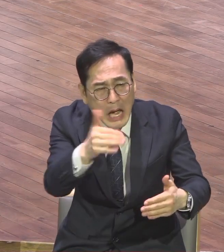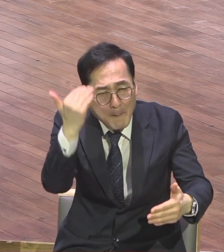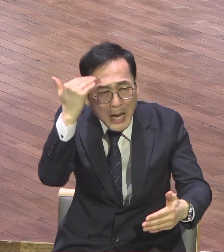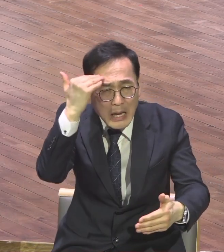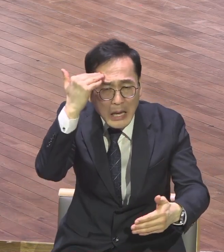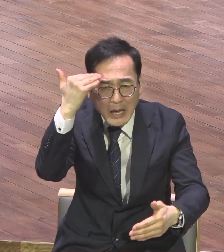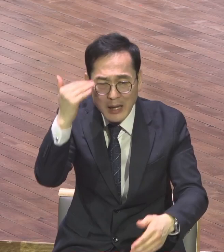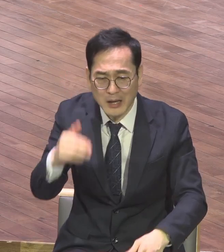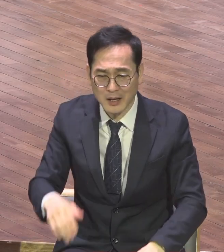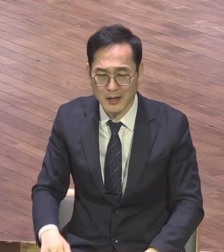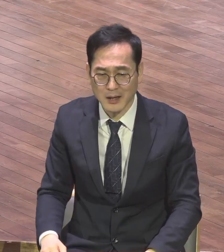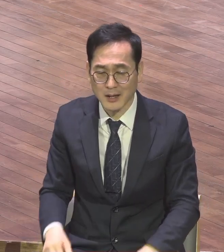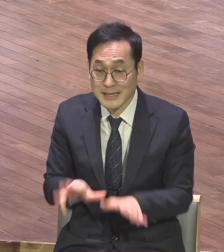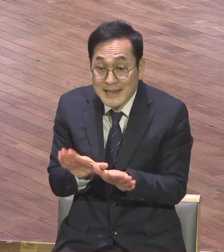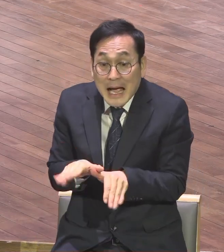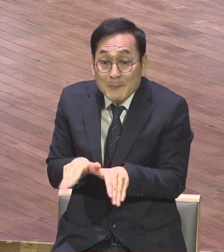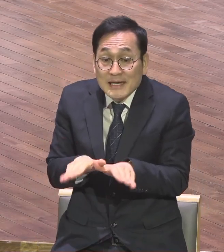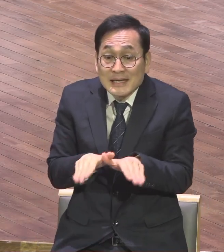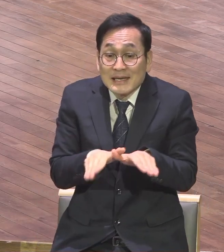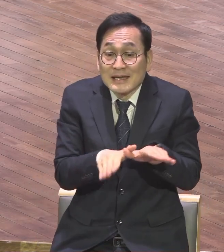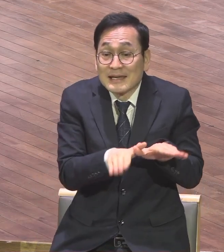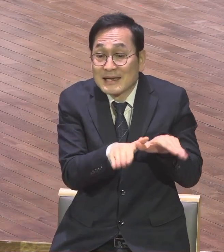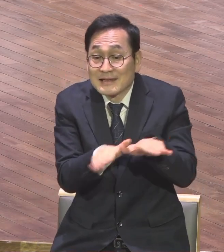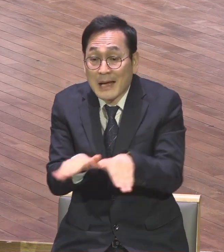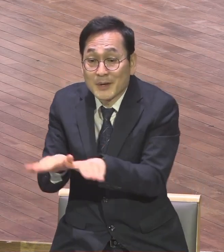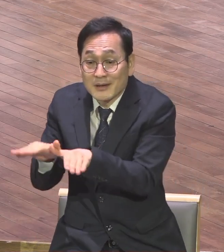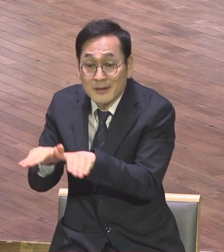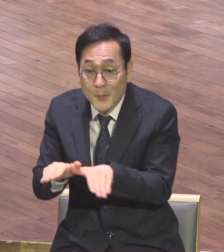구경거리입니다. 참 의미 있죠.